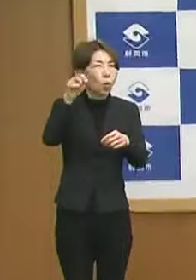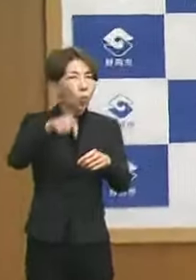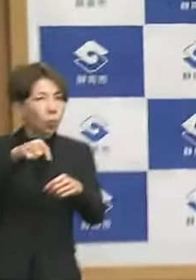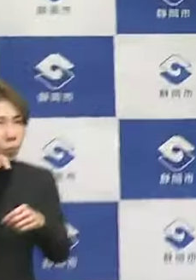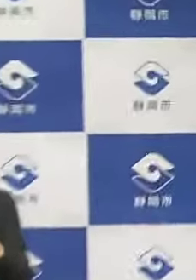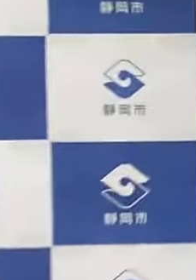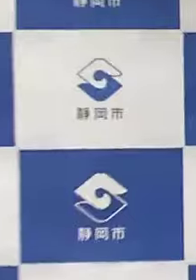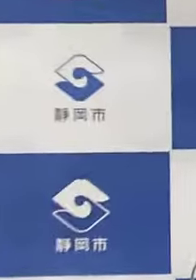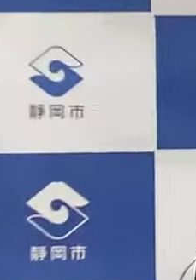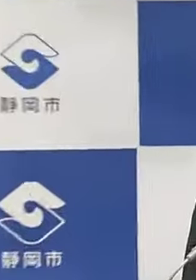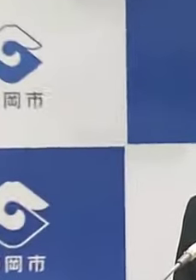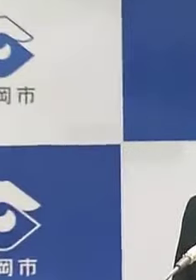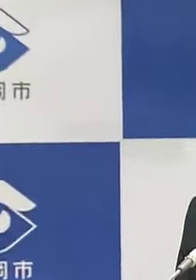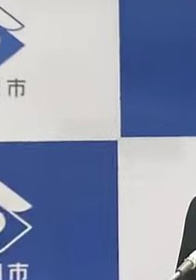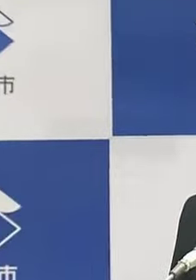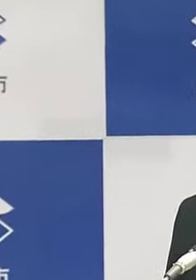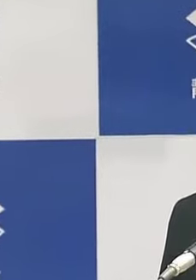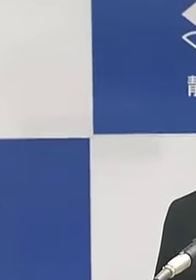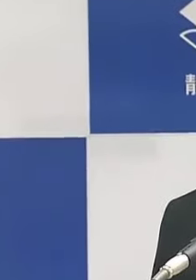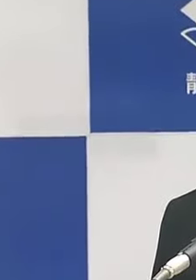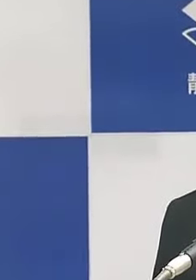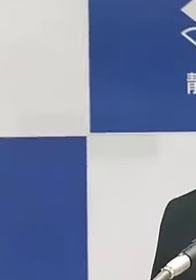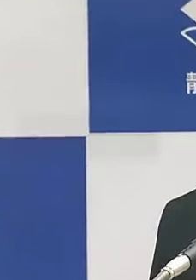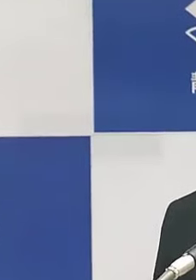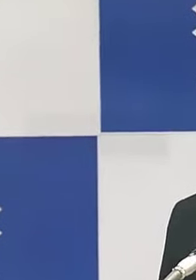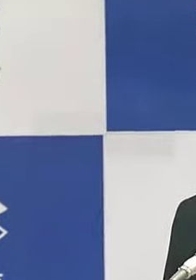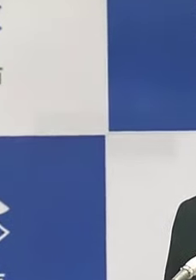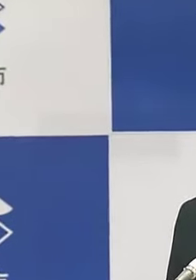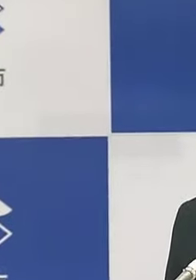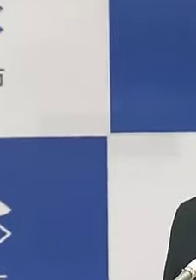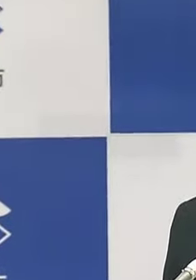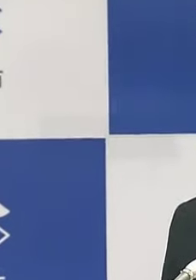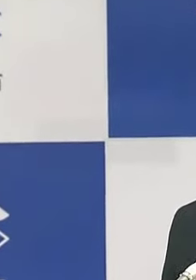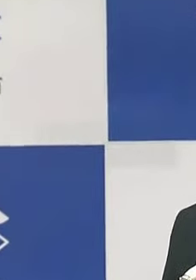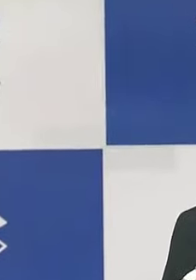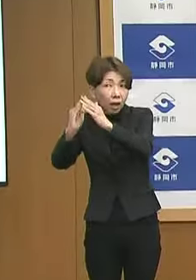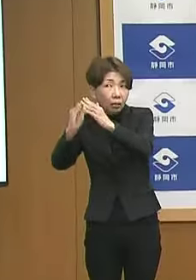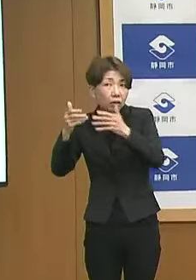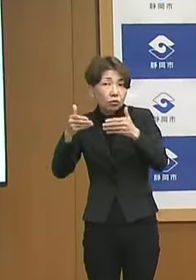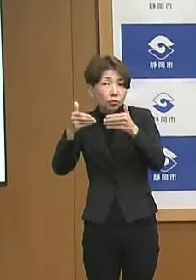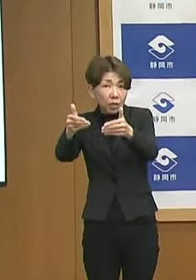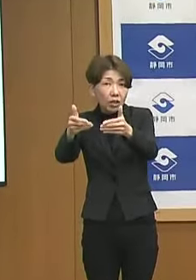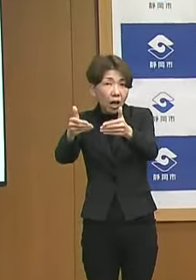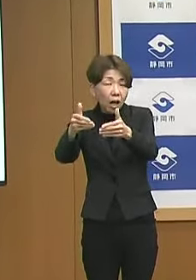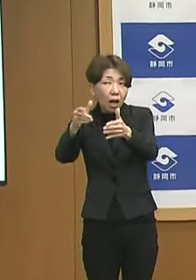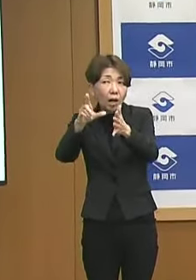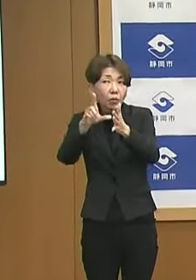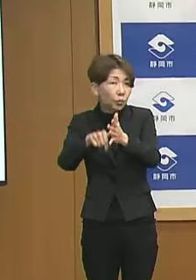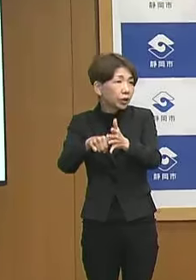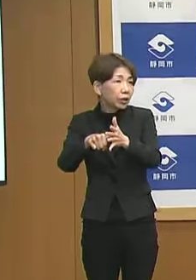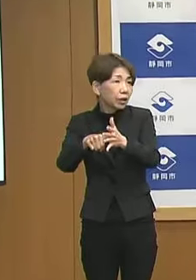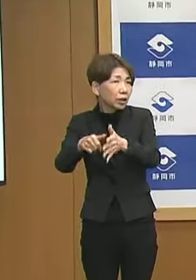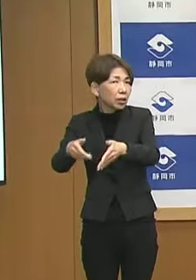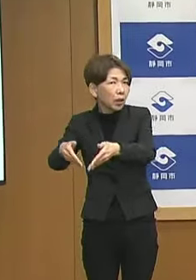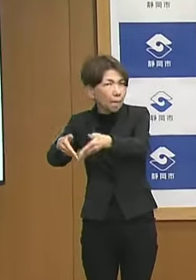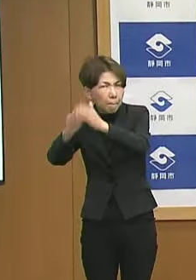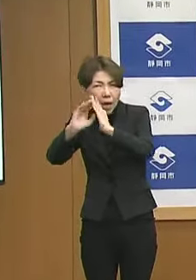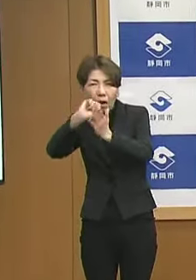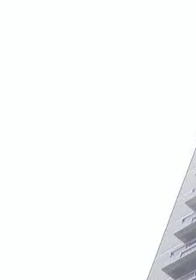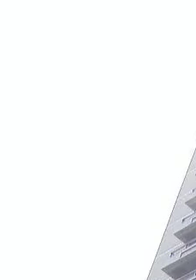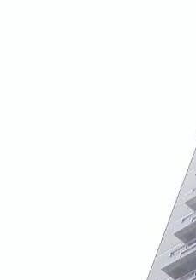指示する際必要以上に厳しい席や他の職員の前で席を繰り返したということ